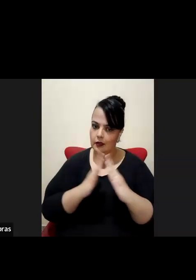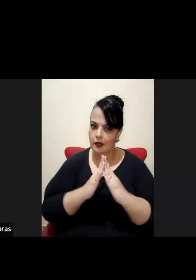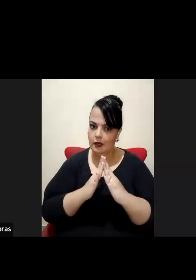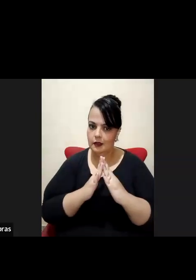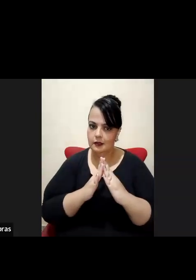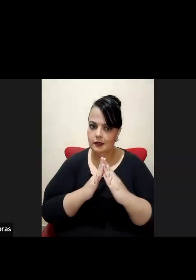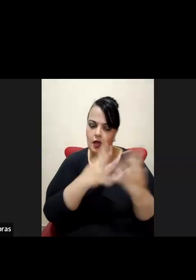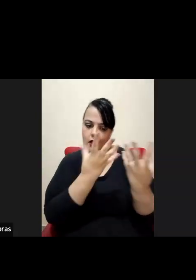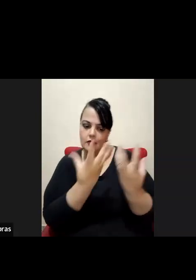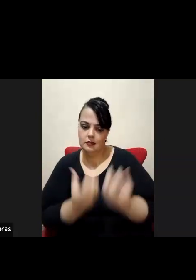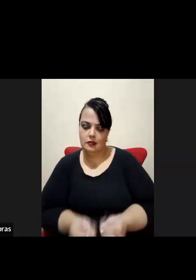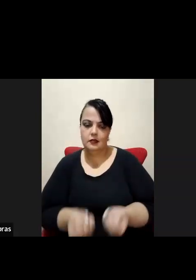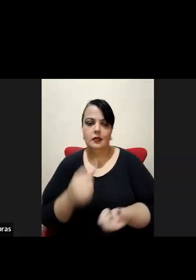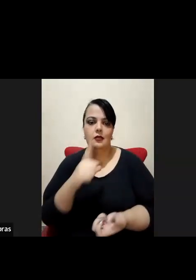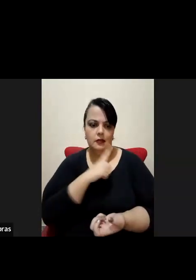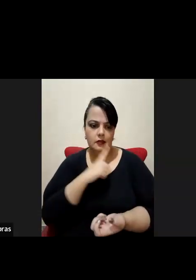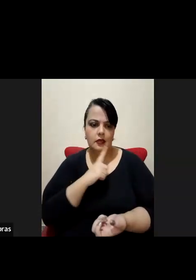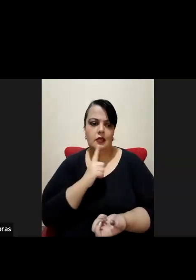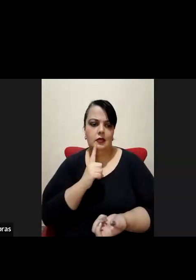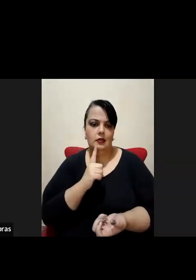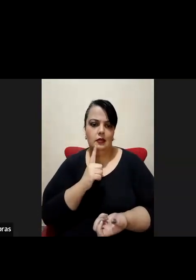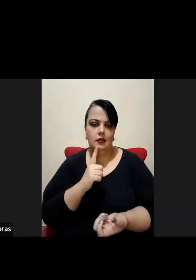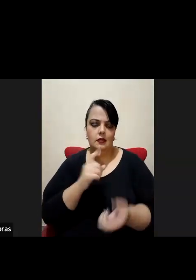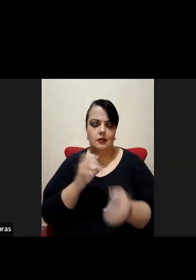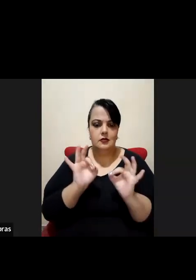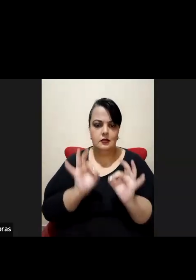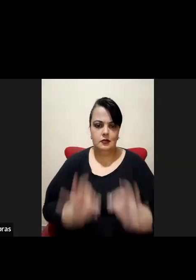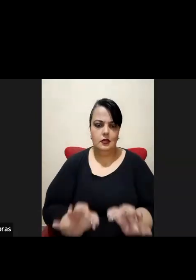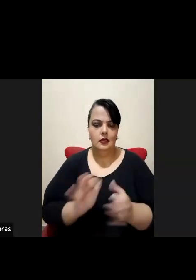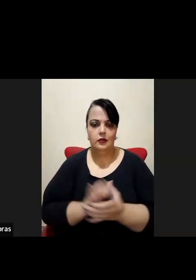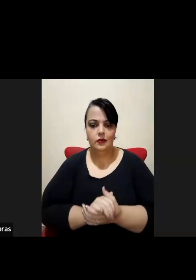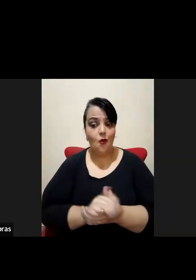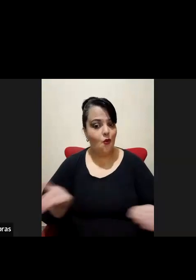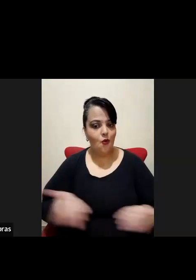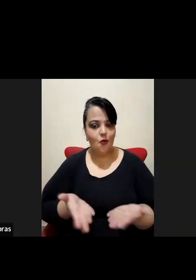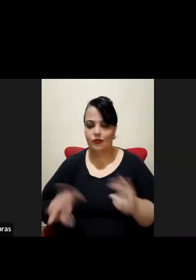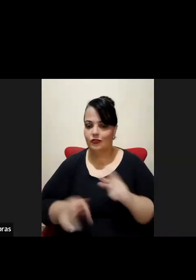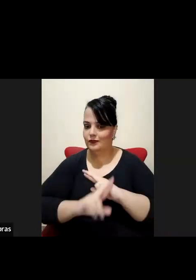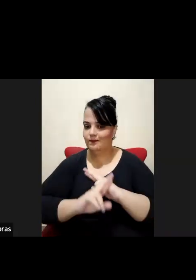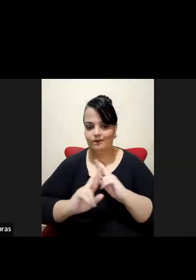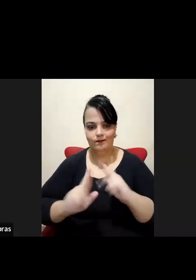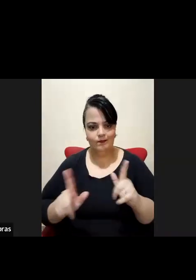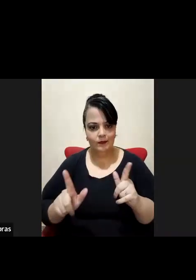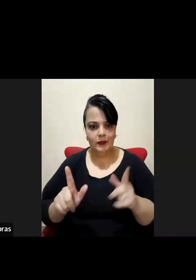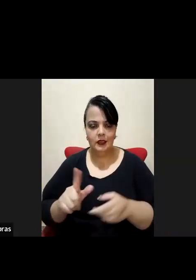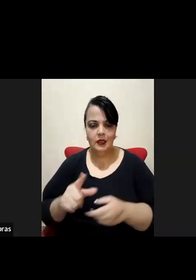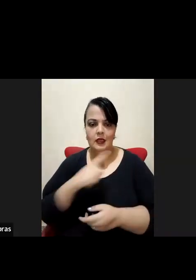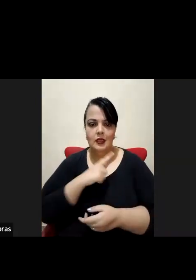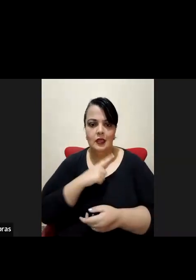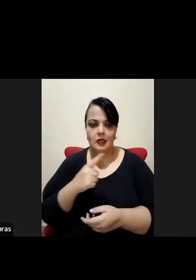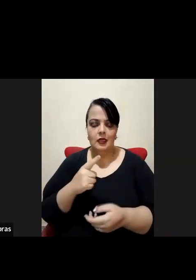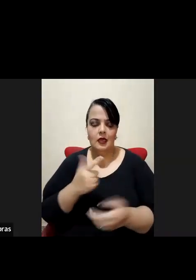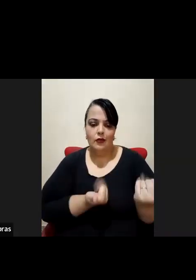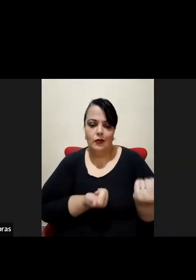estava posta, já estava bem definida. A diferença hoje é que o adolescente está 24 horas por